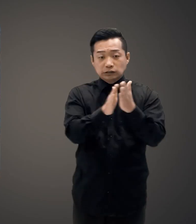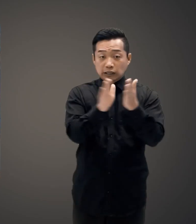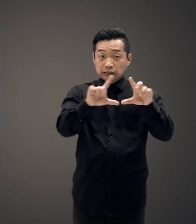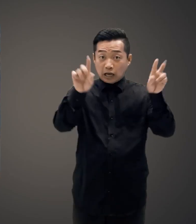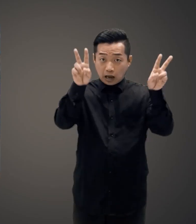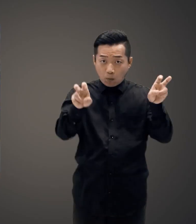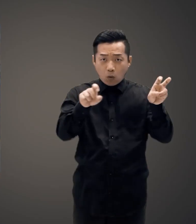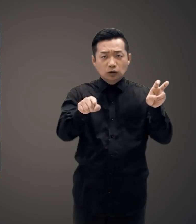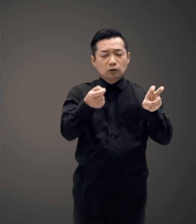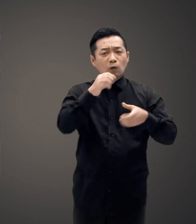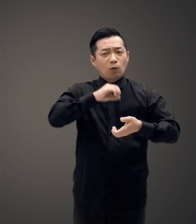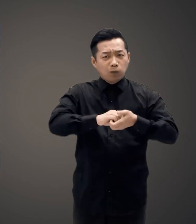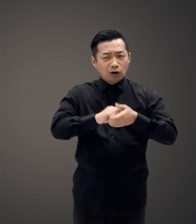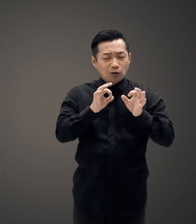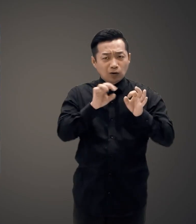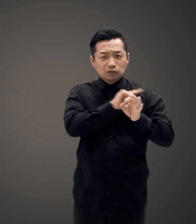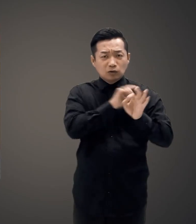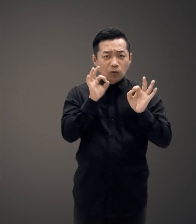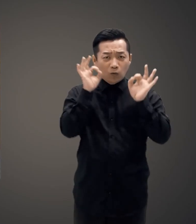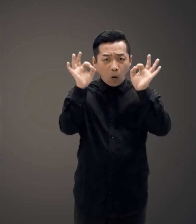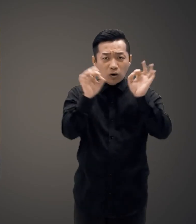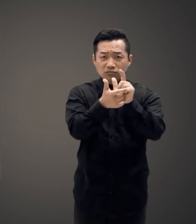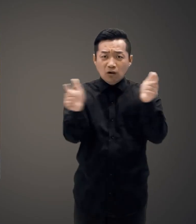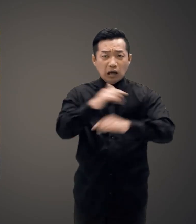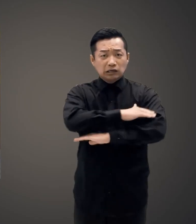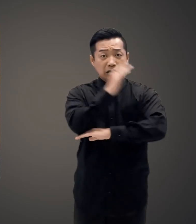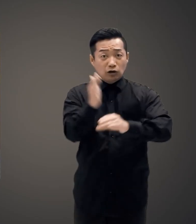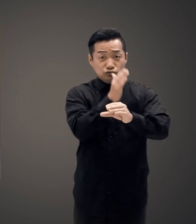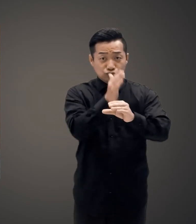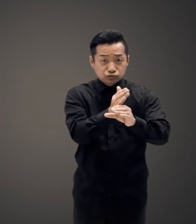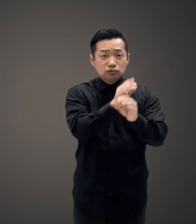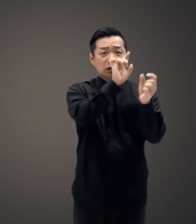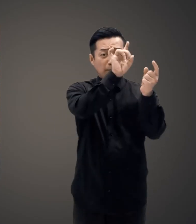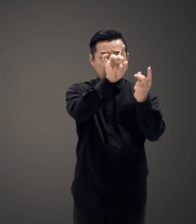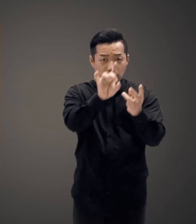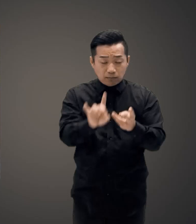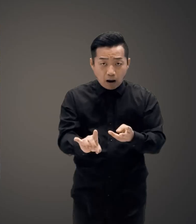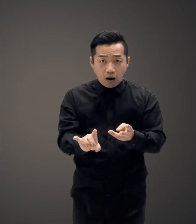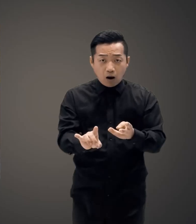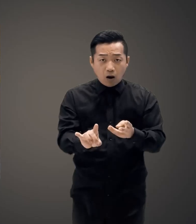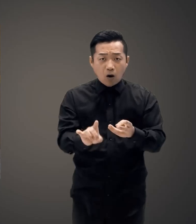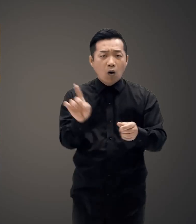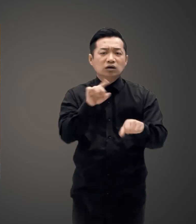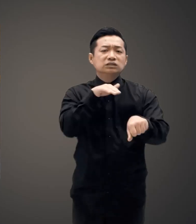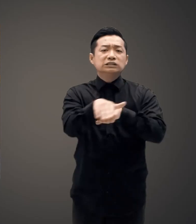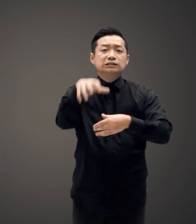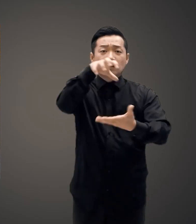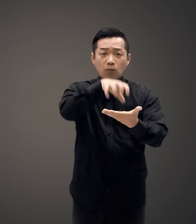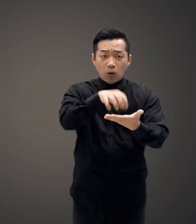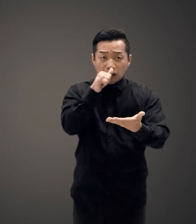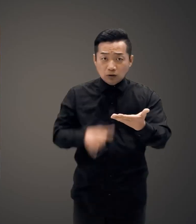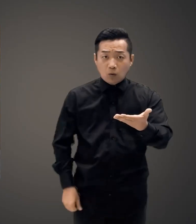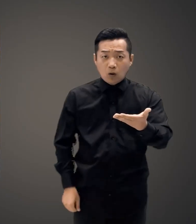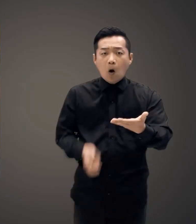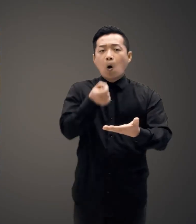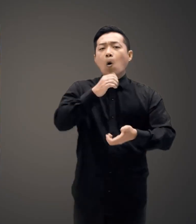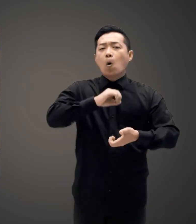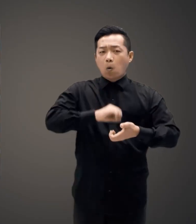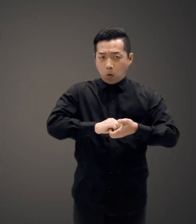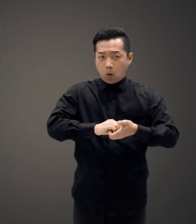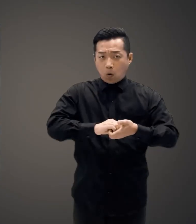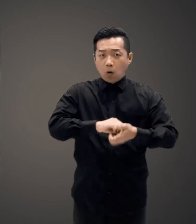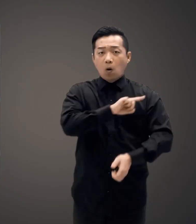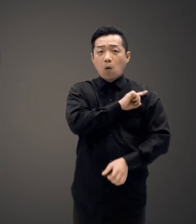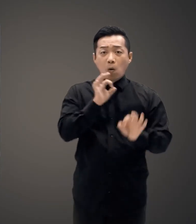때문에 책의 제목인 최소한의 최선이 과연 이 다양한 이야기들 속에 각각 어떤 형태로 담겨 있는지,